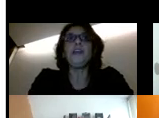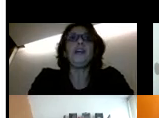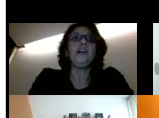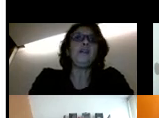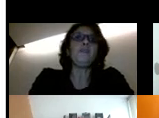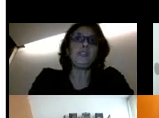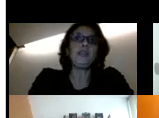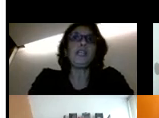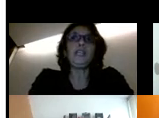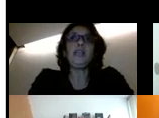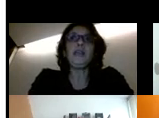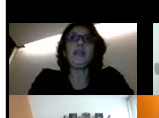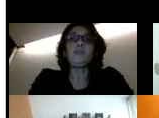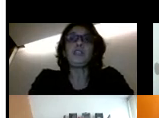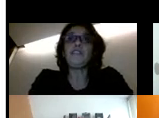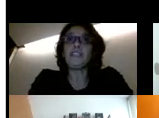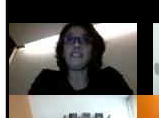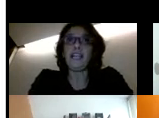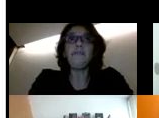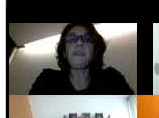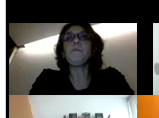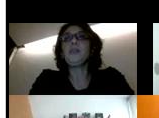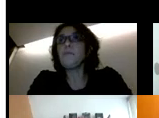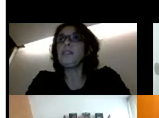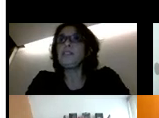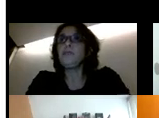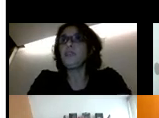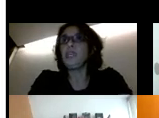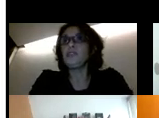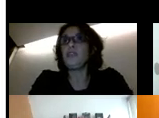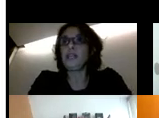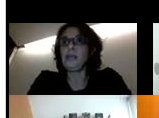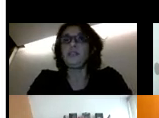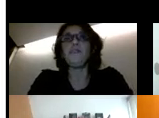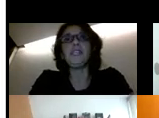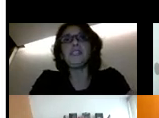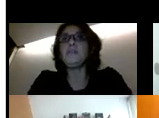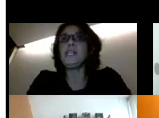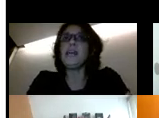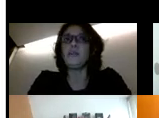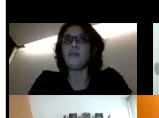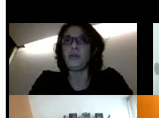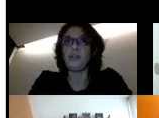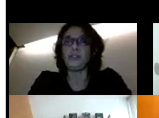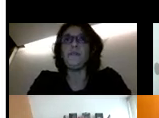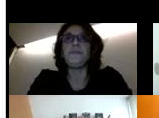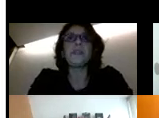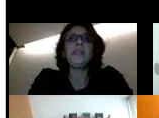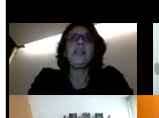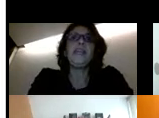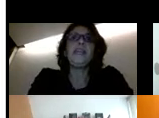labios, bueno, también expresiones faciales, pero también distribuidos en otros elementos, bastante similares unos de